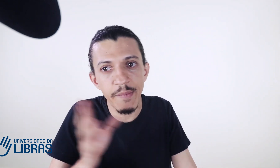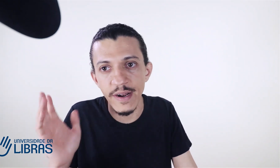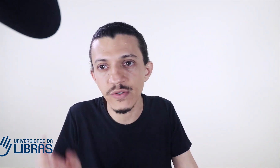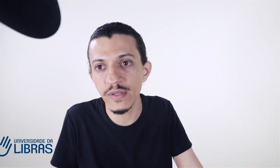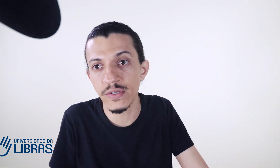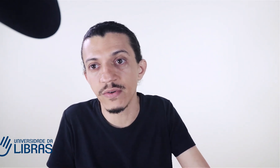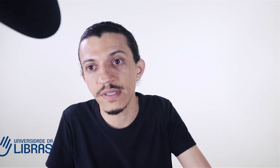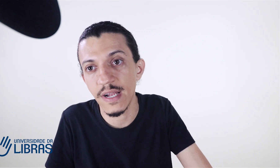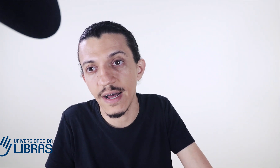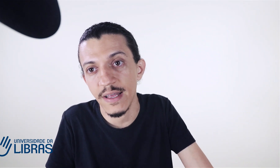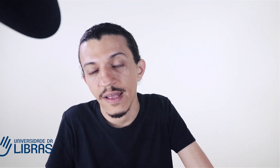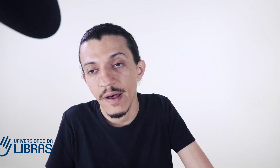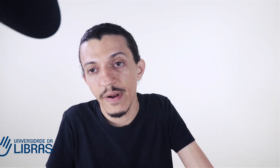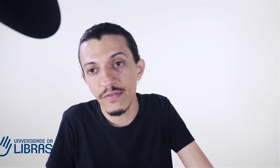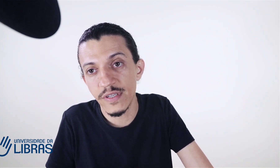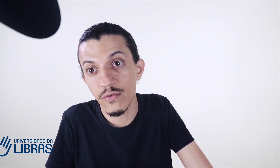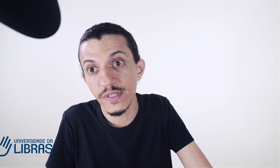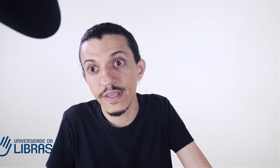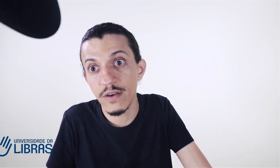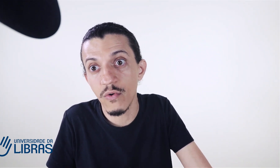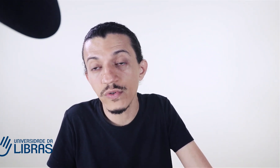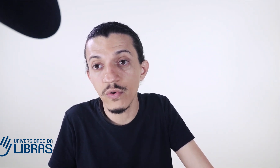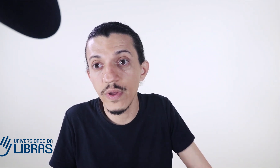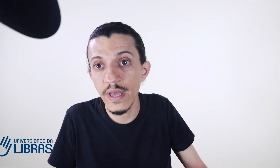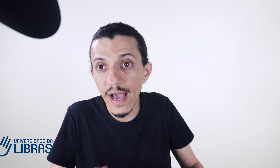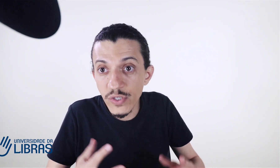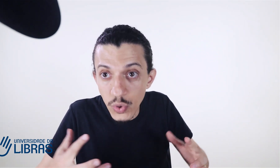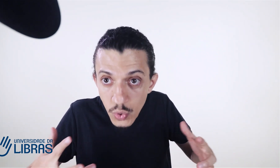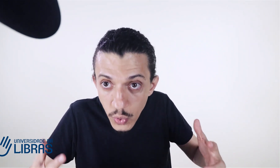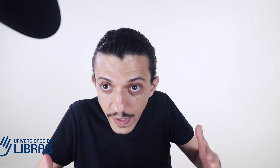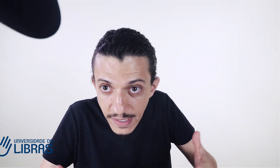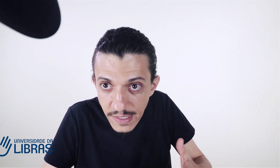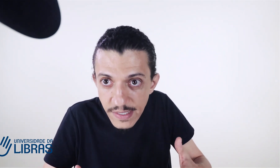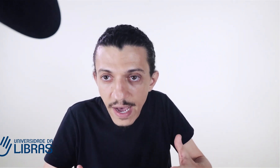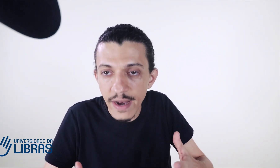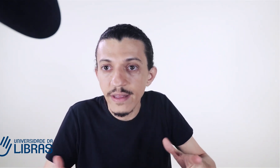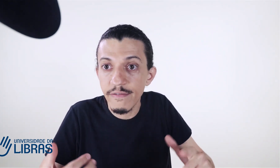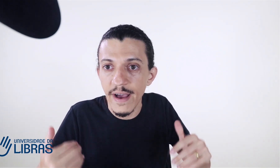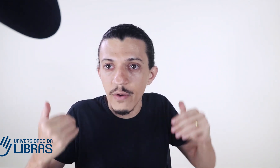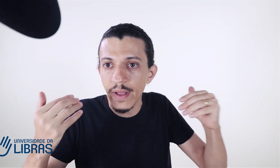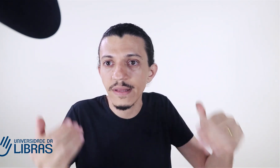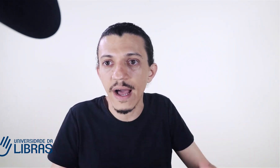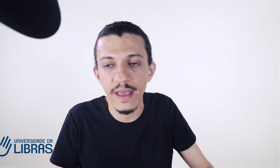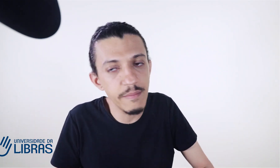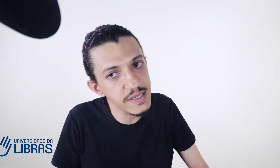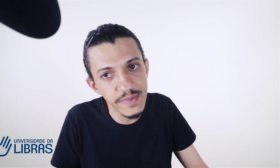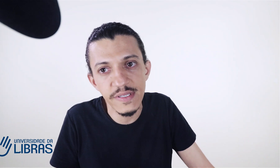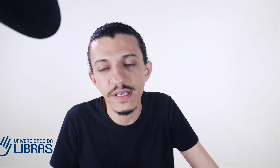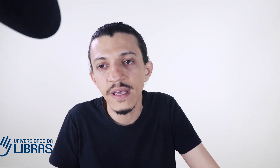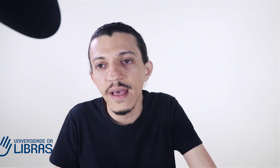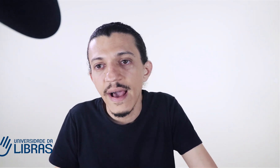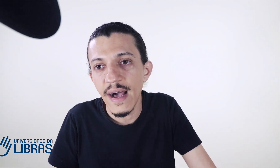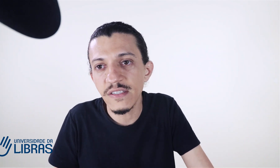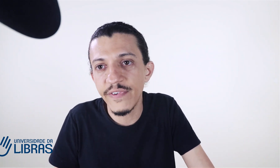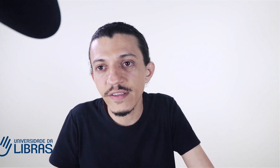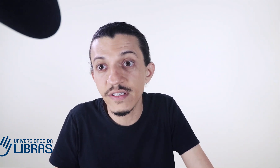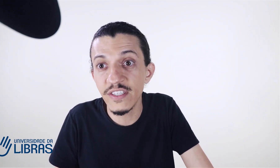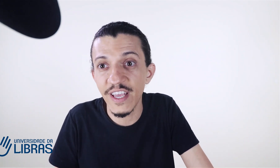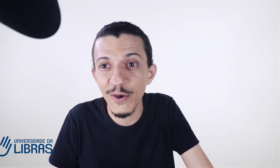as coisas todas lá, para você conseguir construir a estrutura necessária que vai aguentar. E mesmo assim, às vezes os engenheiros